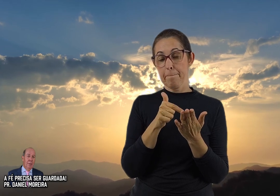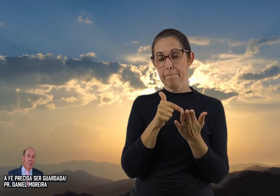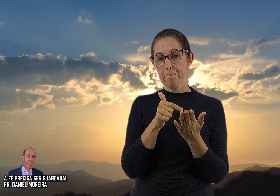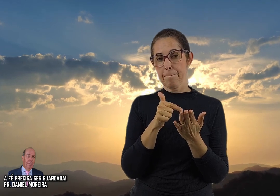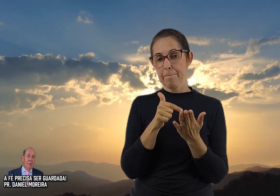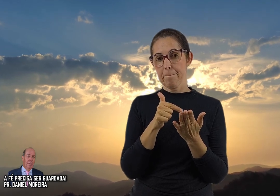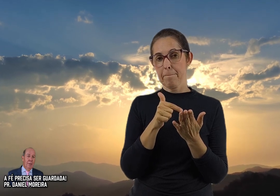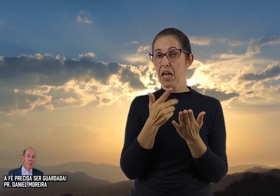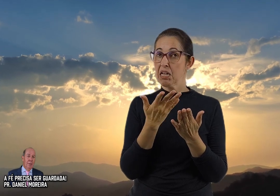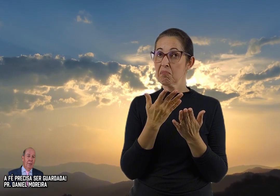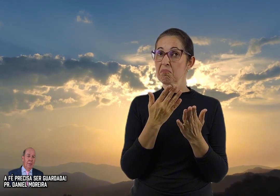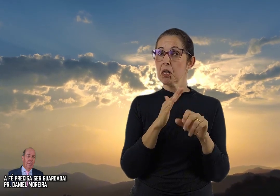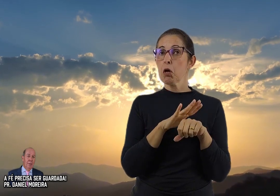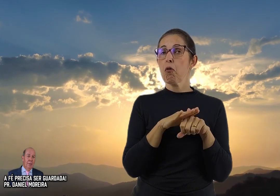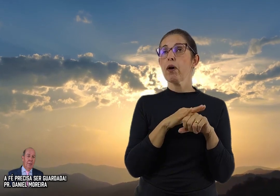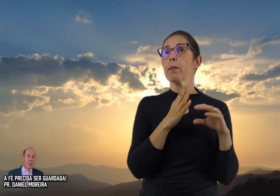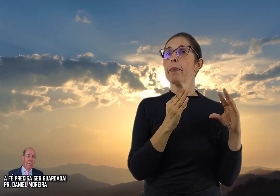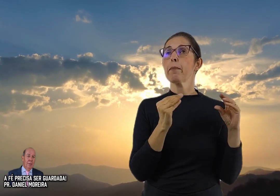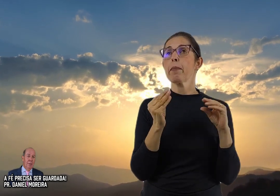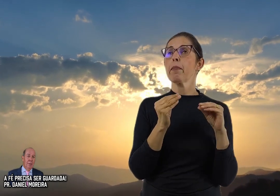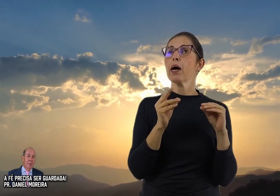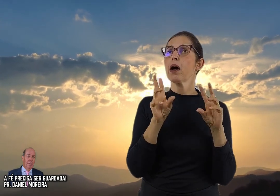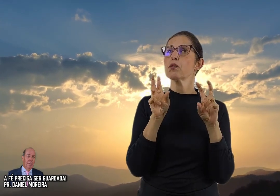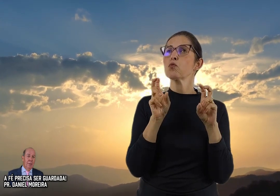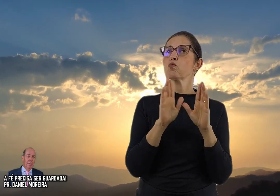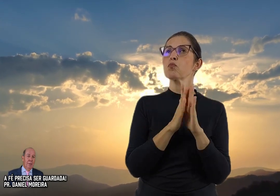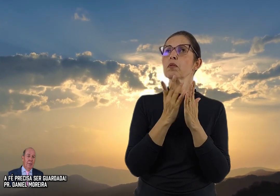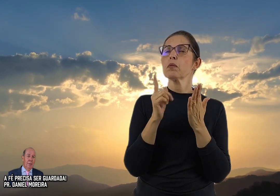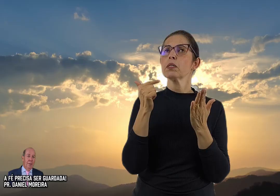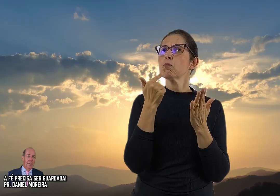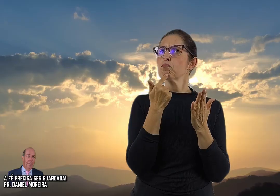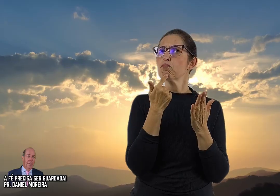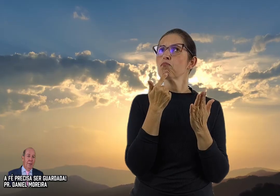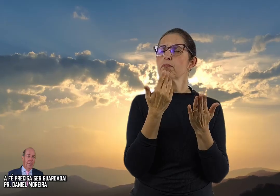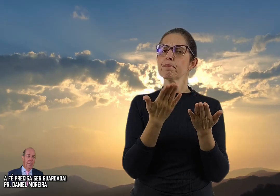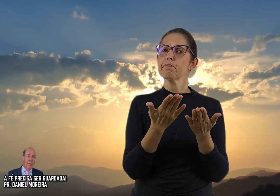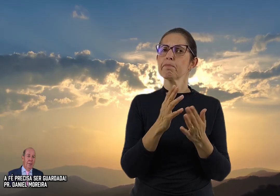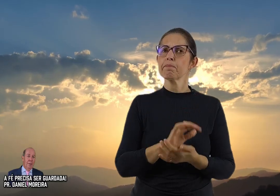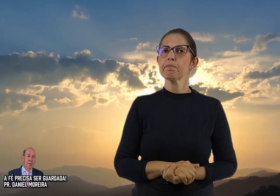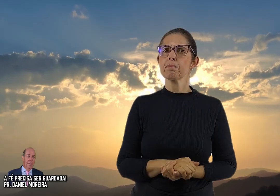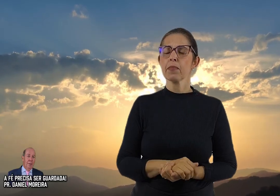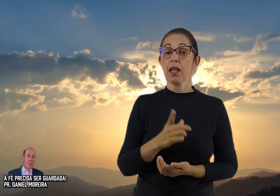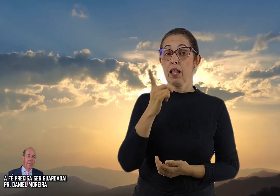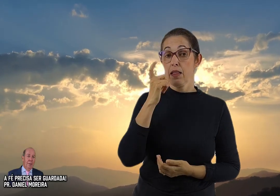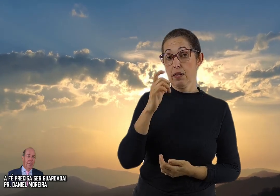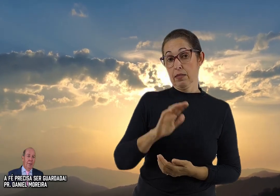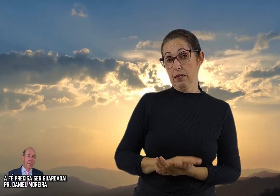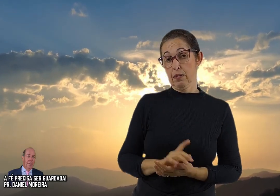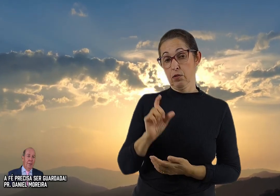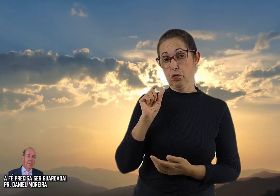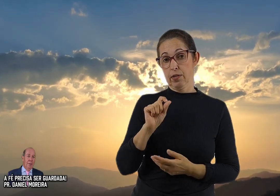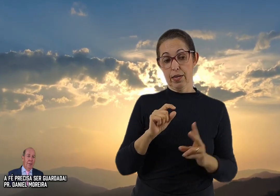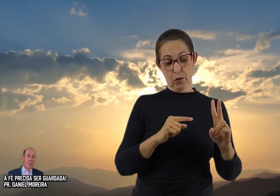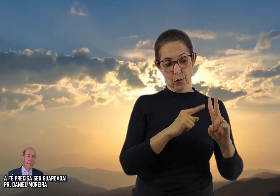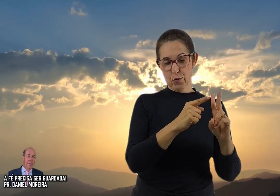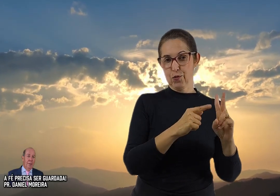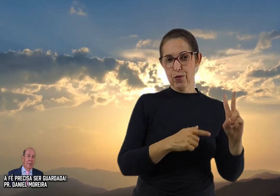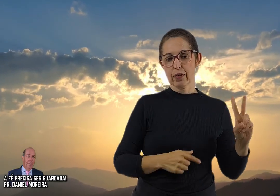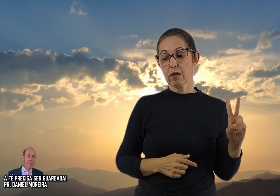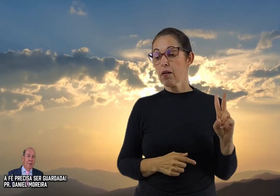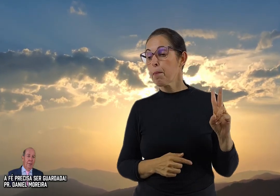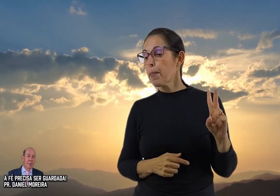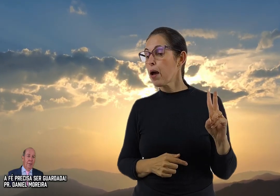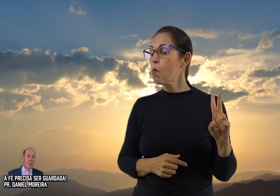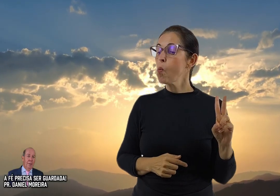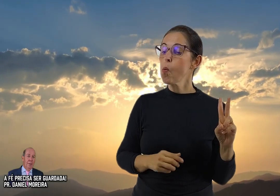Eles até trocam informações um com o outro sobre a Bíblia. Interessante. O senhor mostrou que eles vieram aqui fazer uma avaliação do